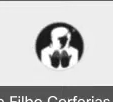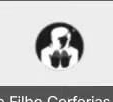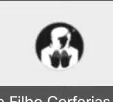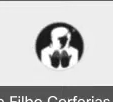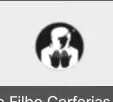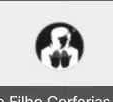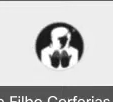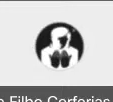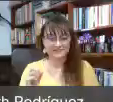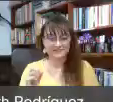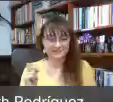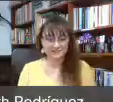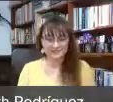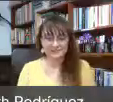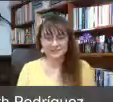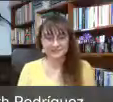Sí, dale.